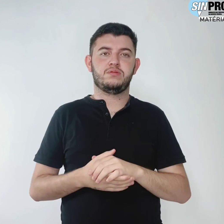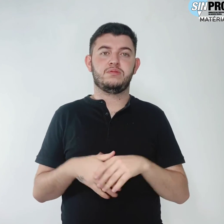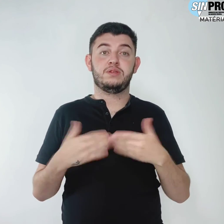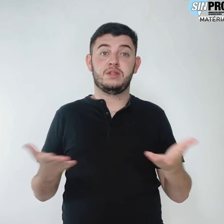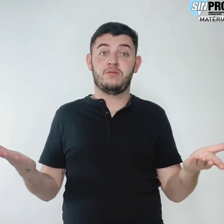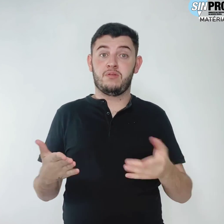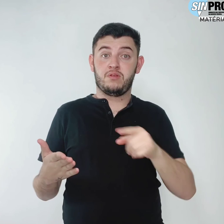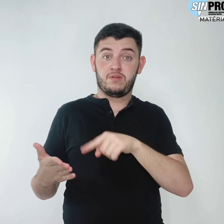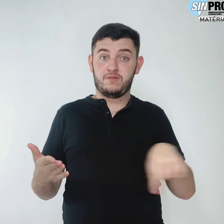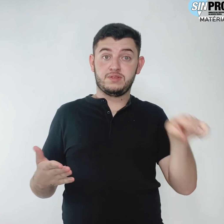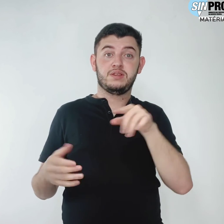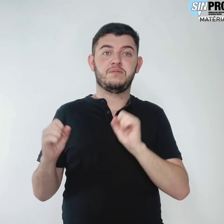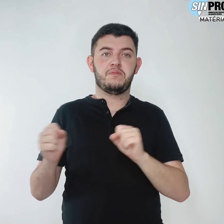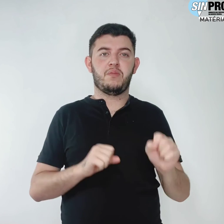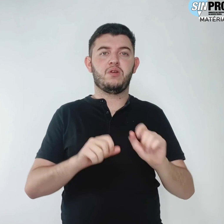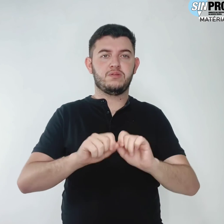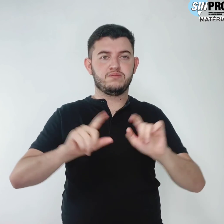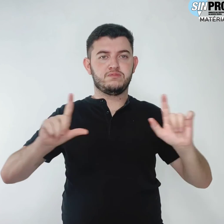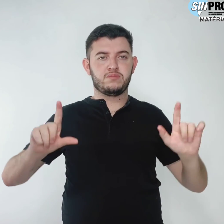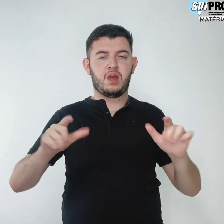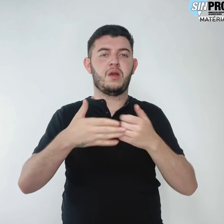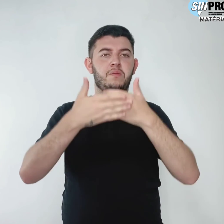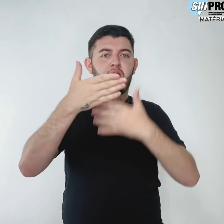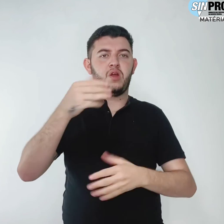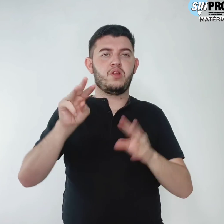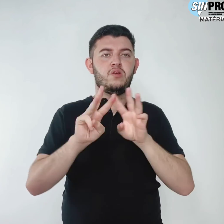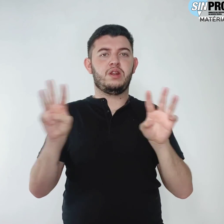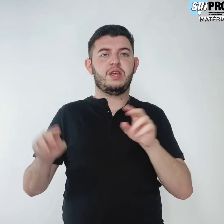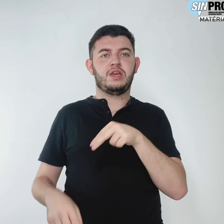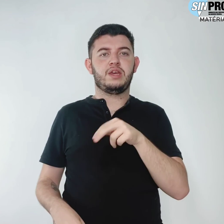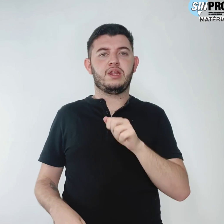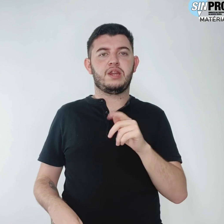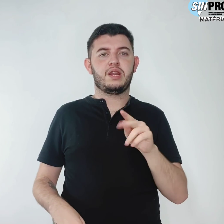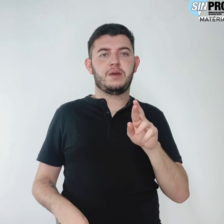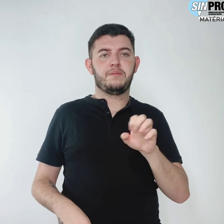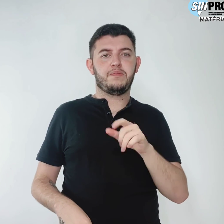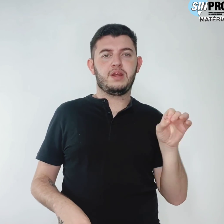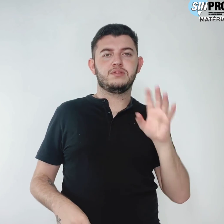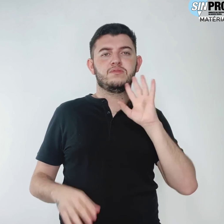disse. Clique aqui e acesse o link na pressão.